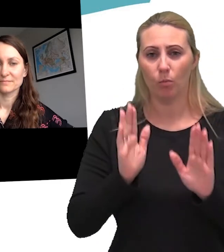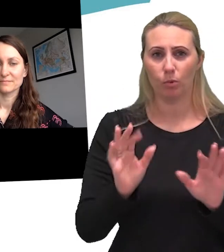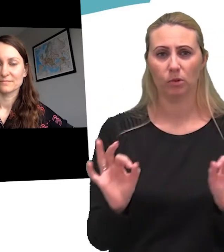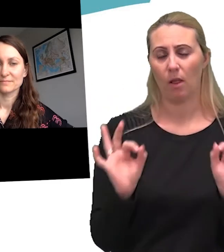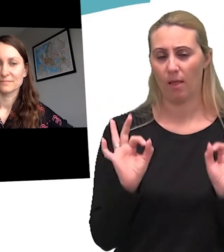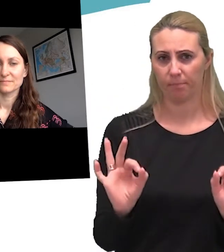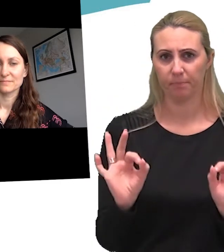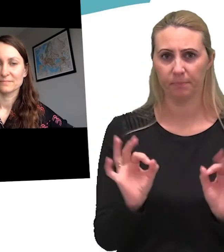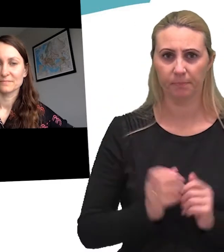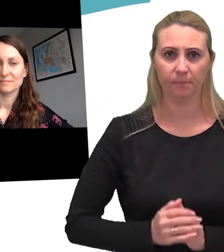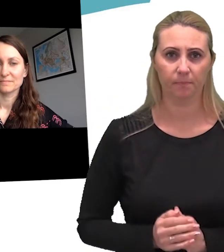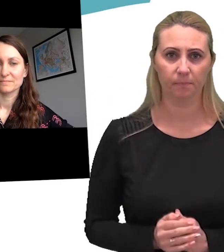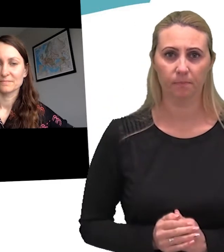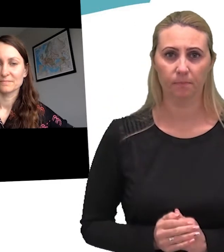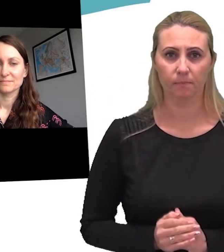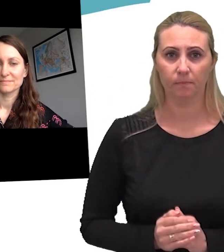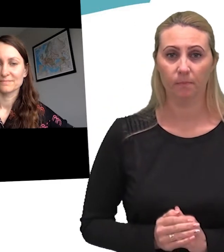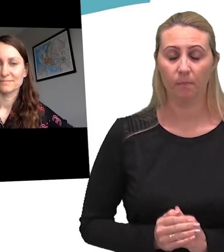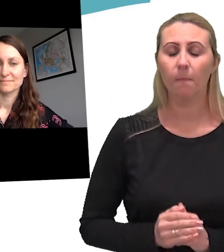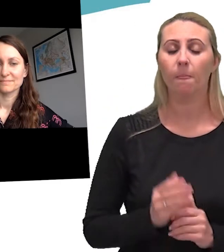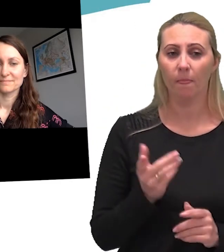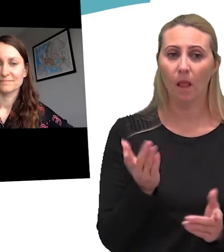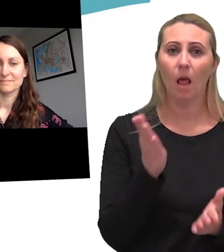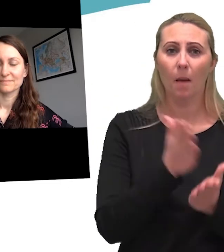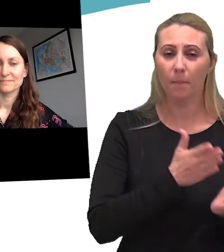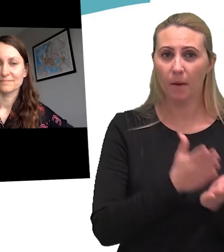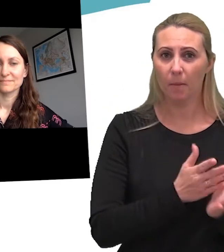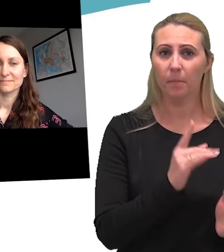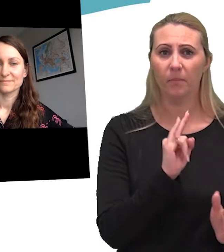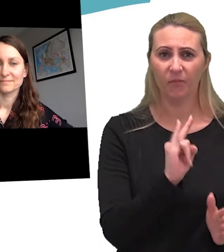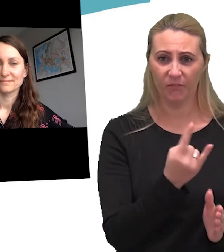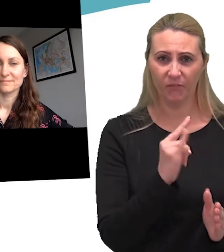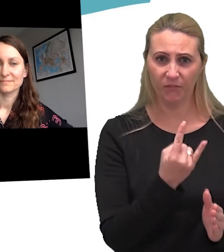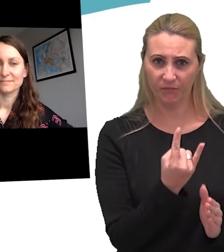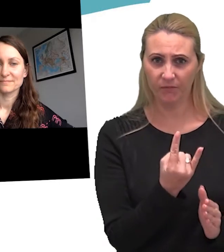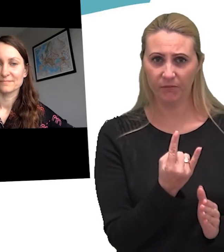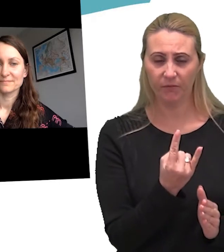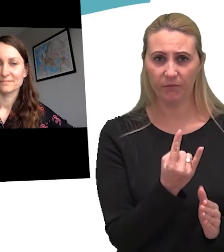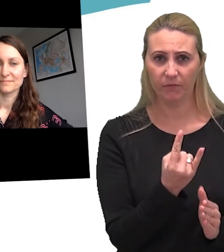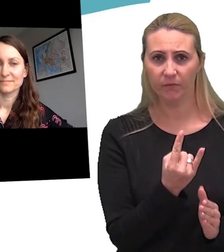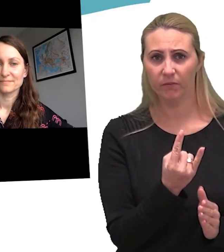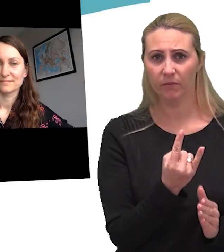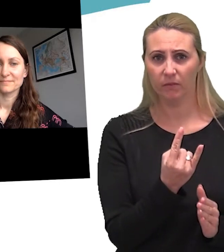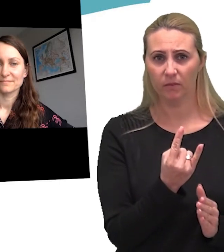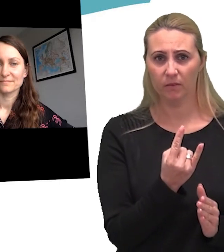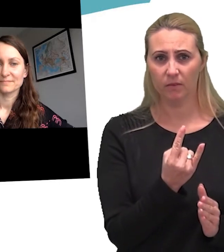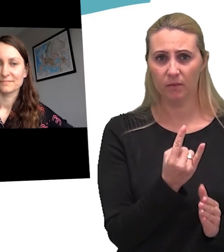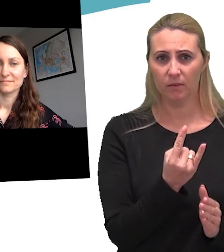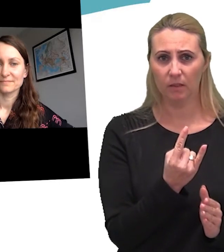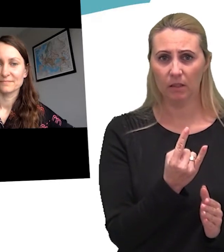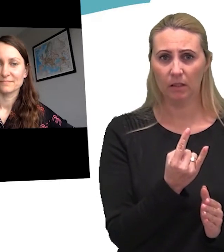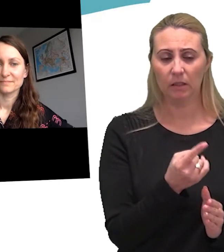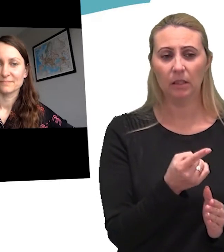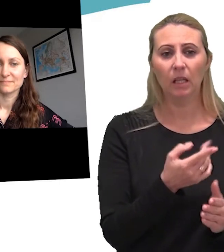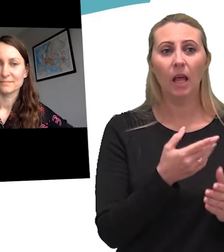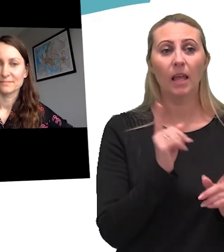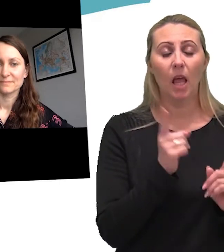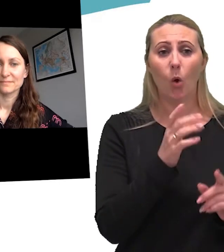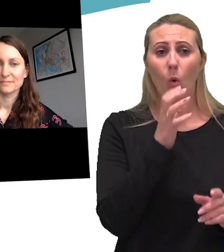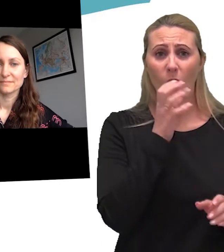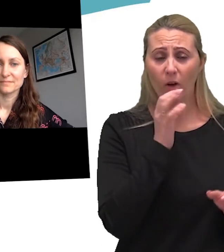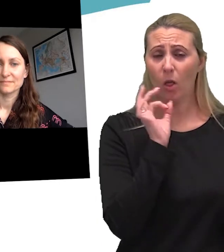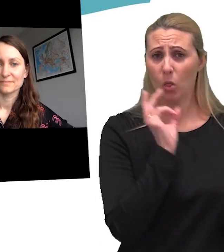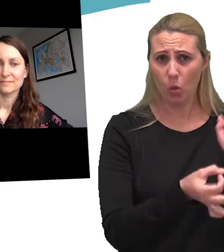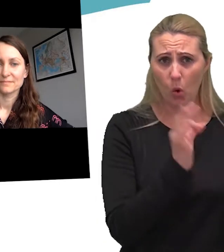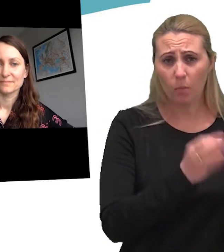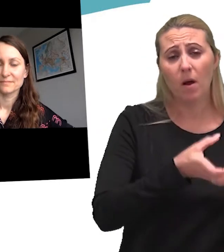geras priminimas. Šiaip vaikai, jeigu jie, na, nėra dehidratavę, jie